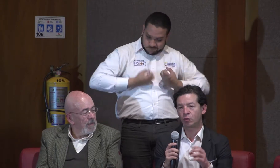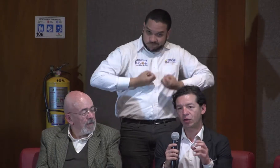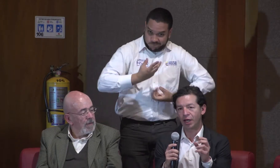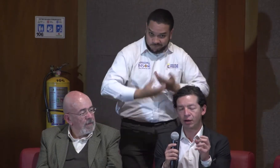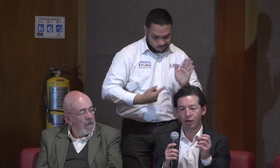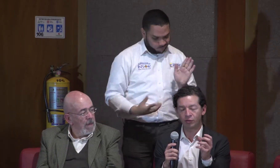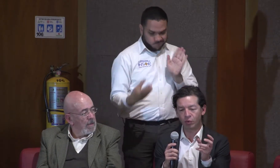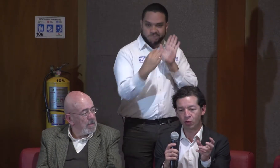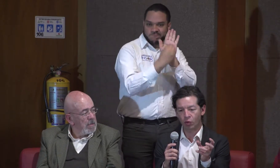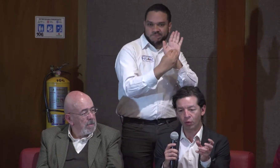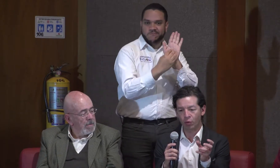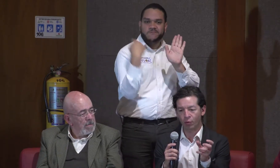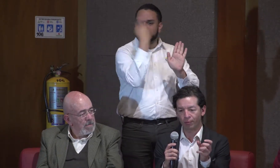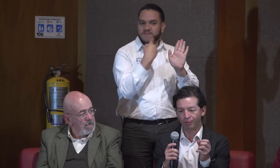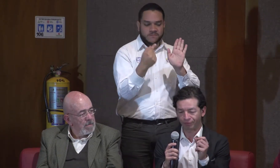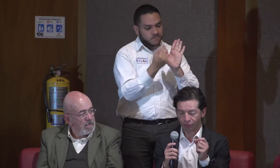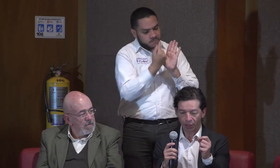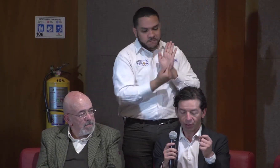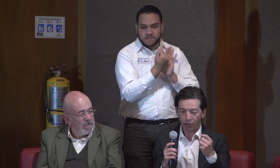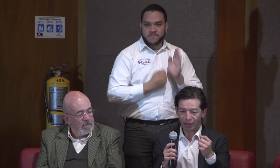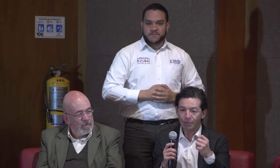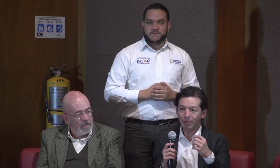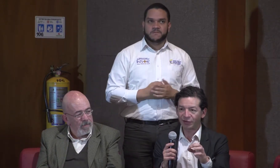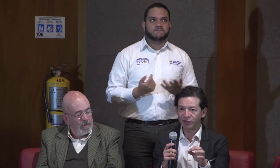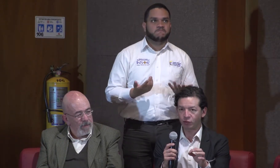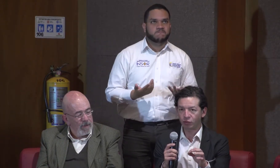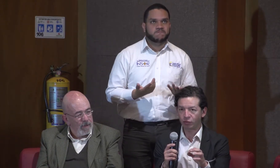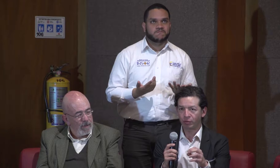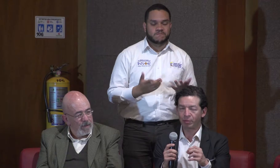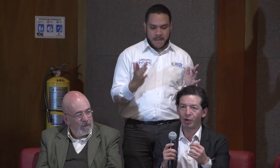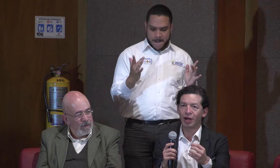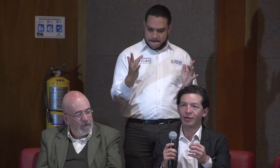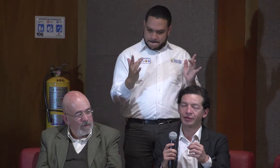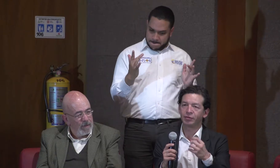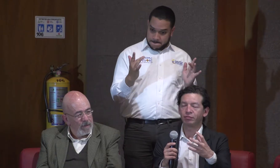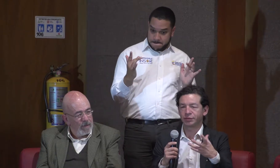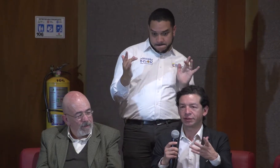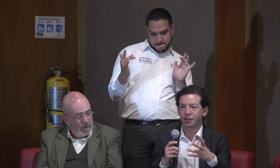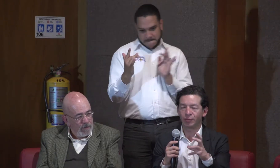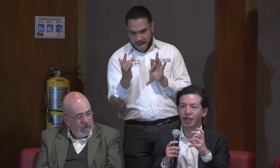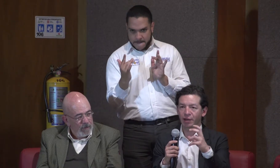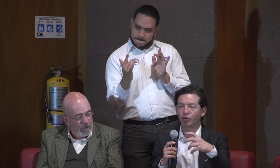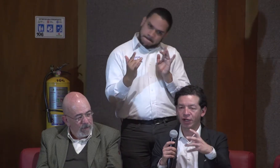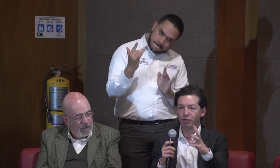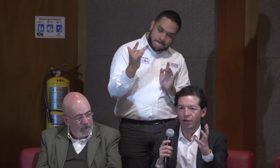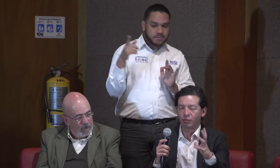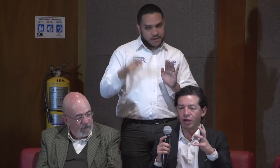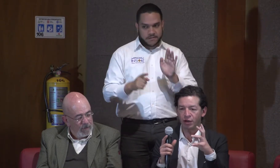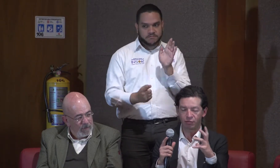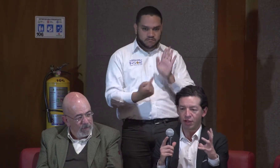este dibujo es un poco como impreciso, pero a la vez, digamos que hay que